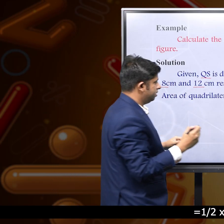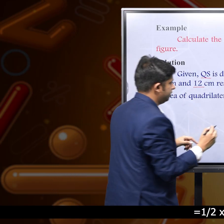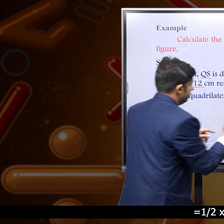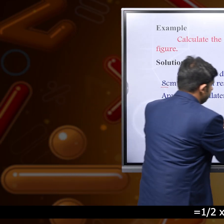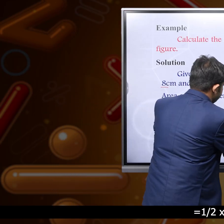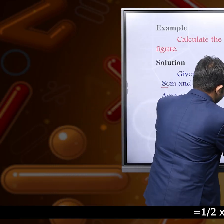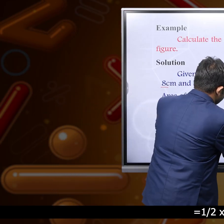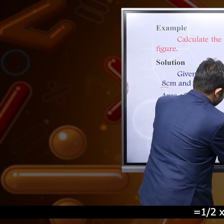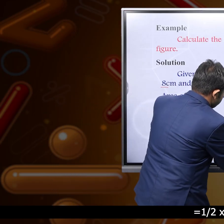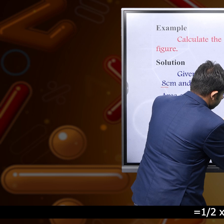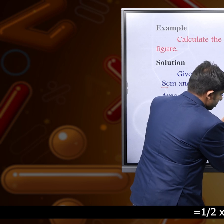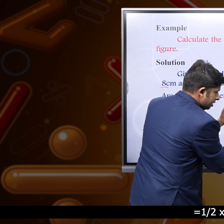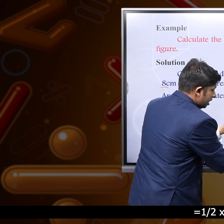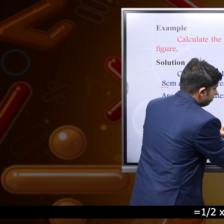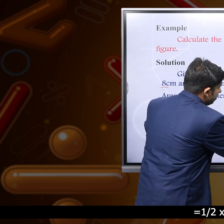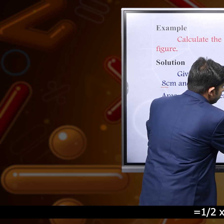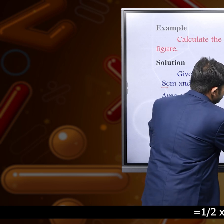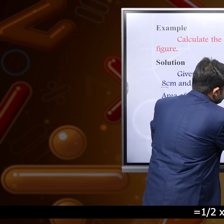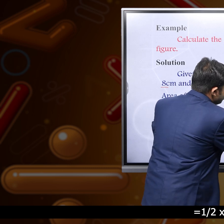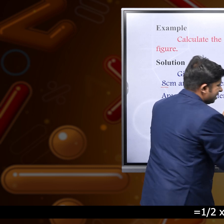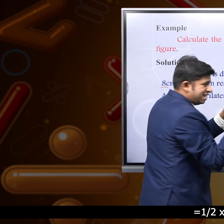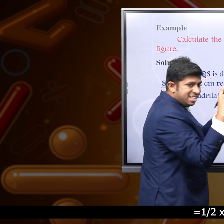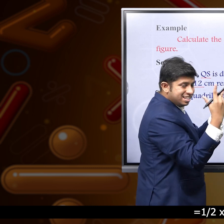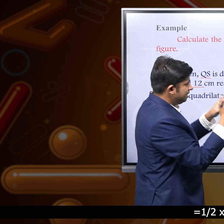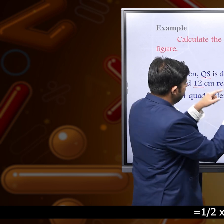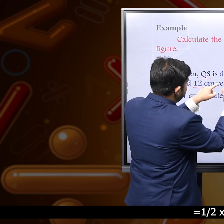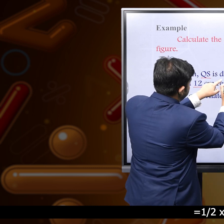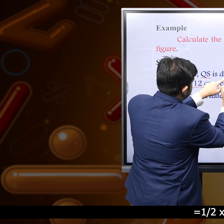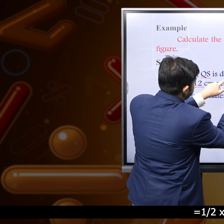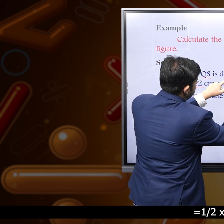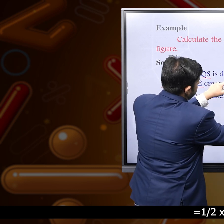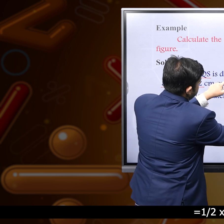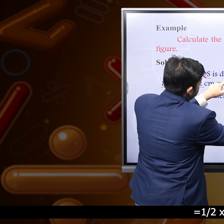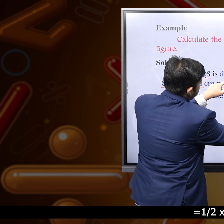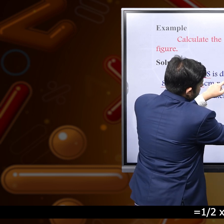बरोबर 1/2 गुणिले 10 गुणिले 8 अधिक 12.